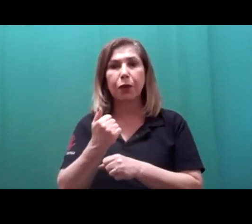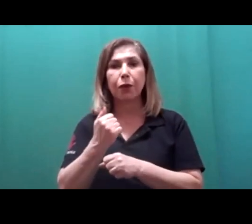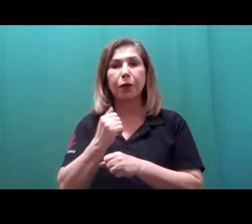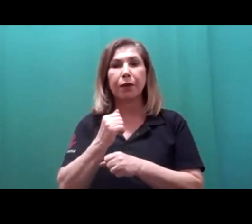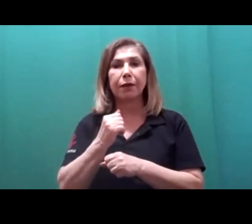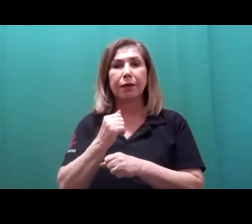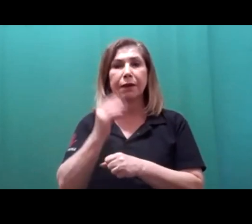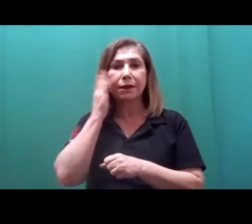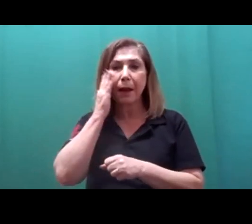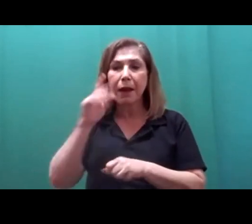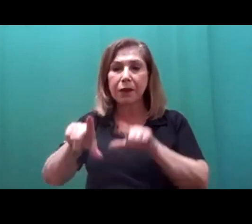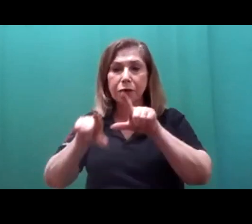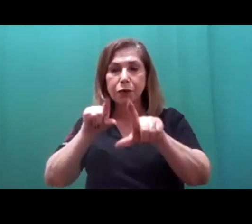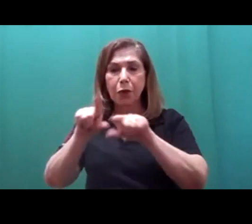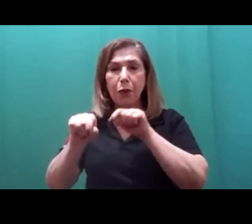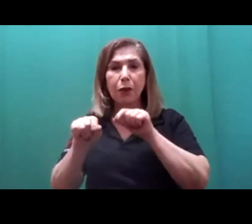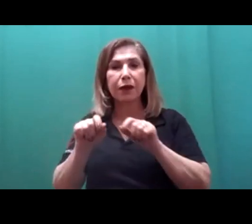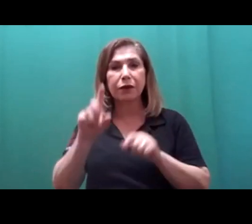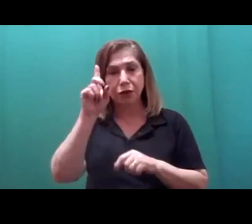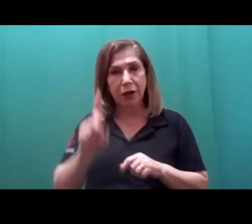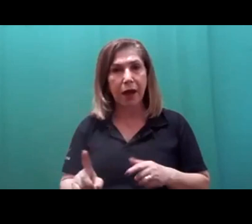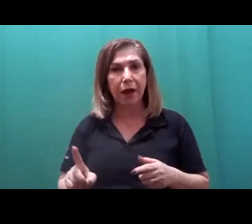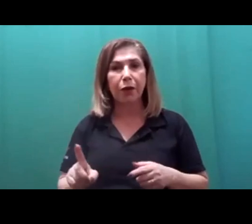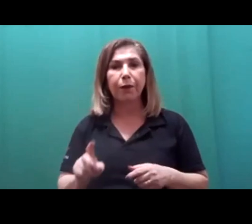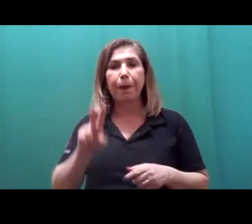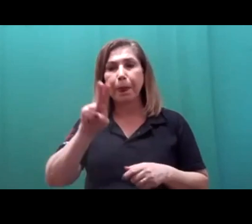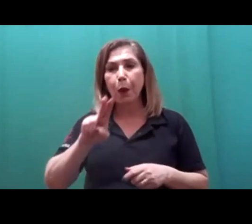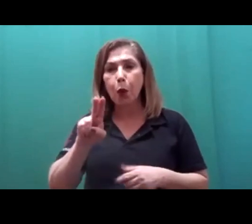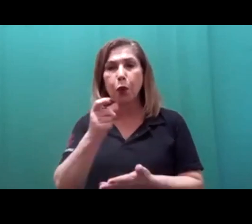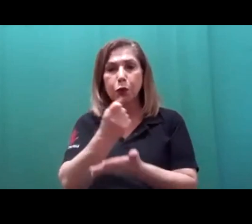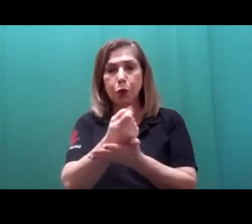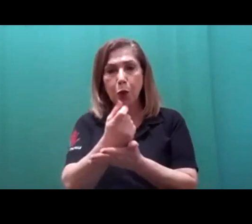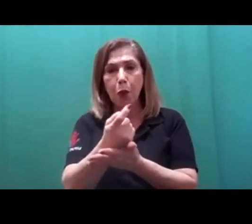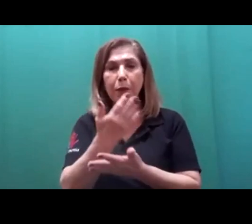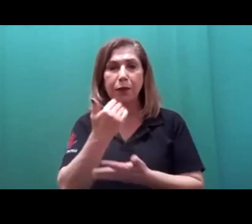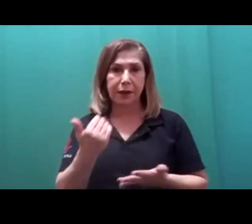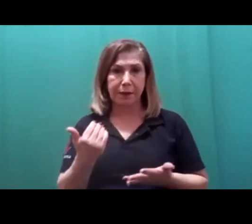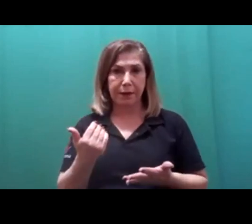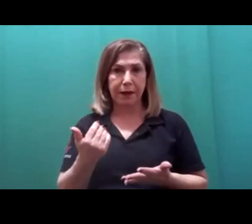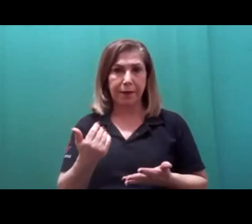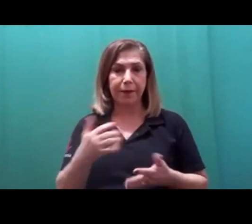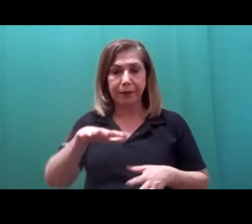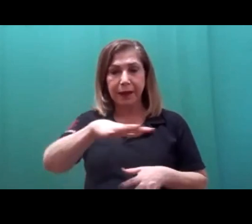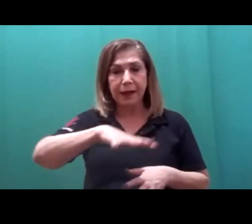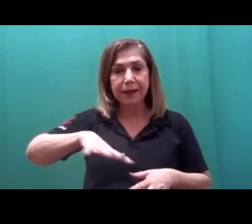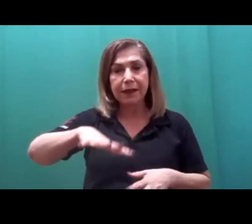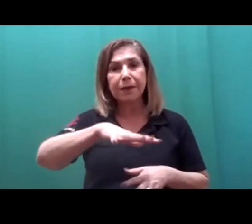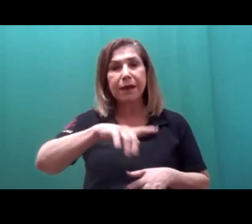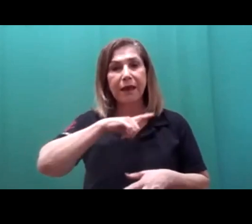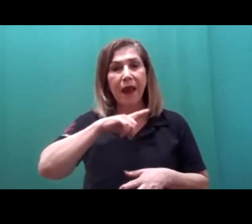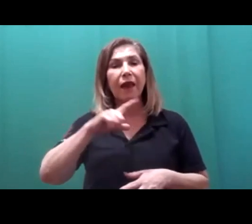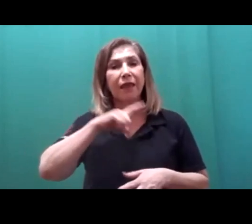do seu próprio alimento, consumo do alimento, aquisição de alimento, a questão de estar num espaço onde a distribuição chega,